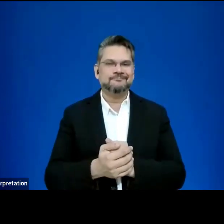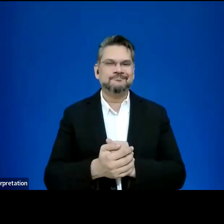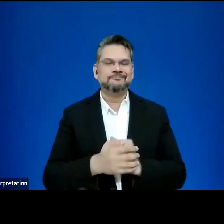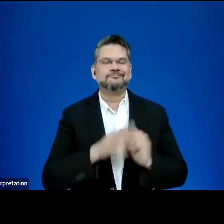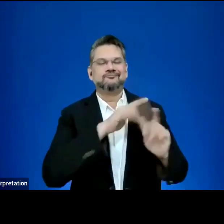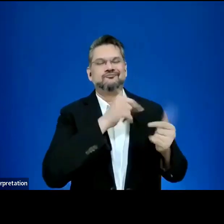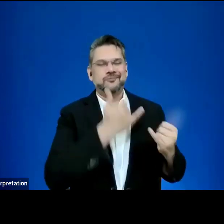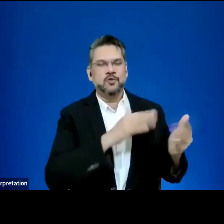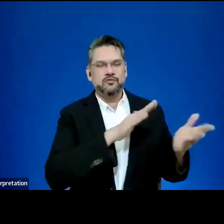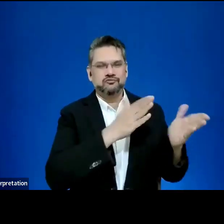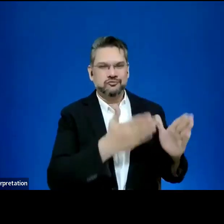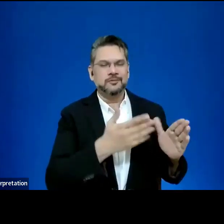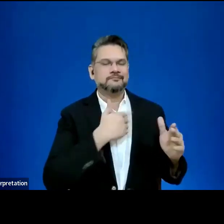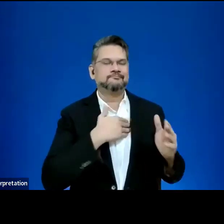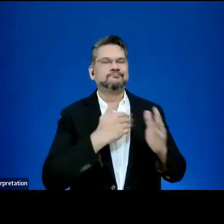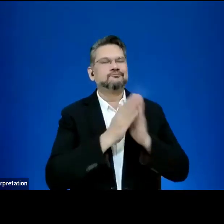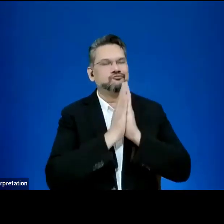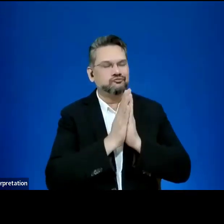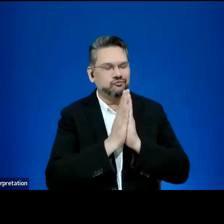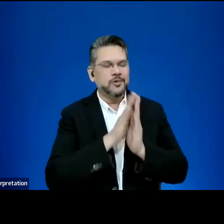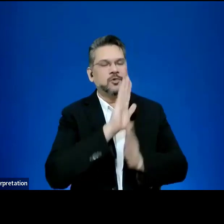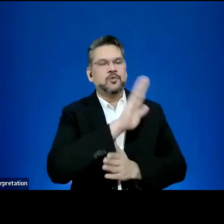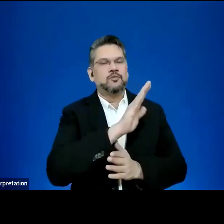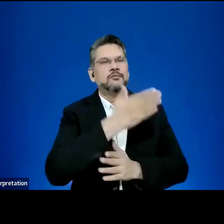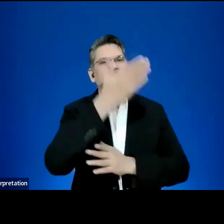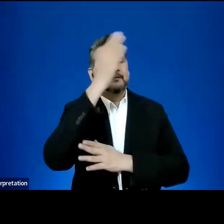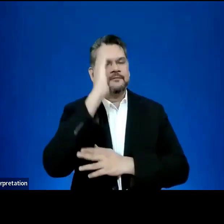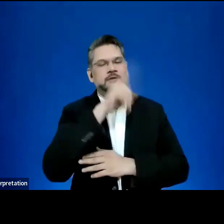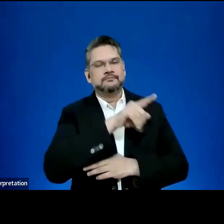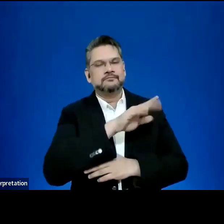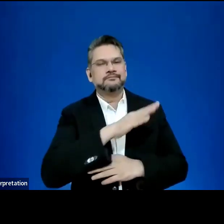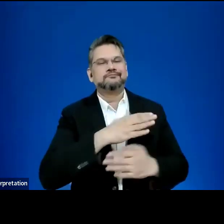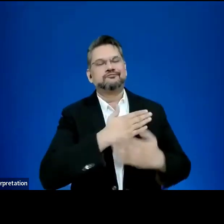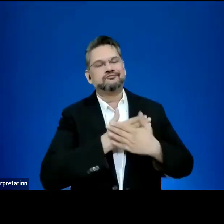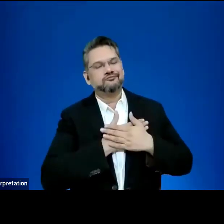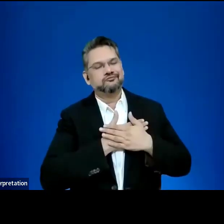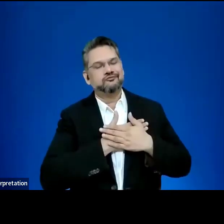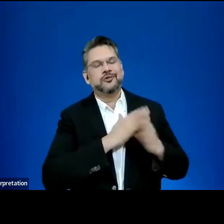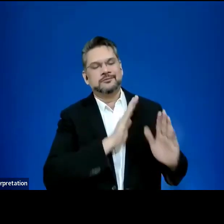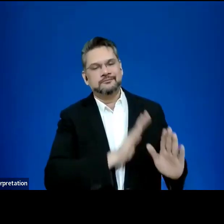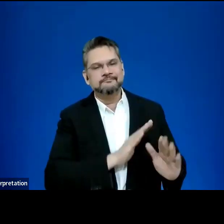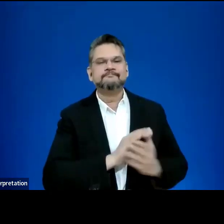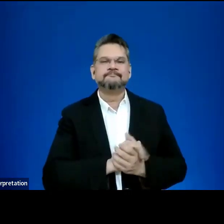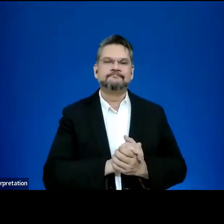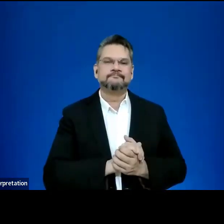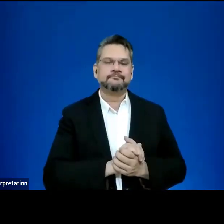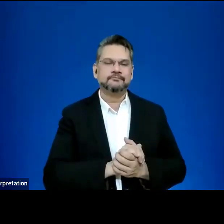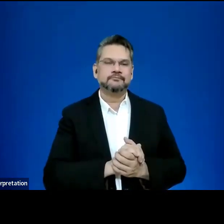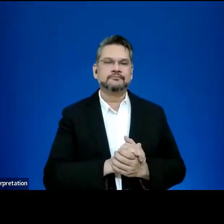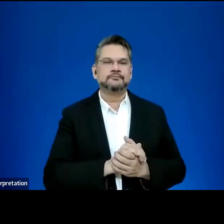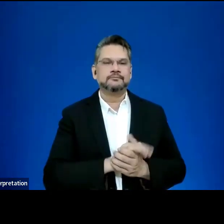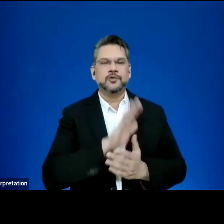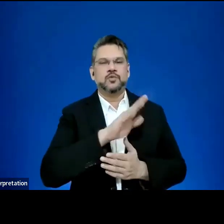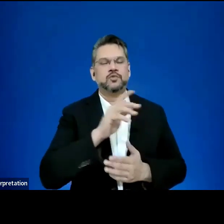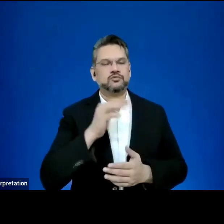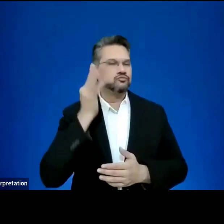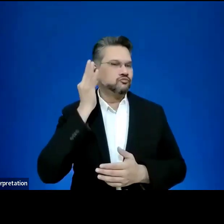也非常的难过 Bhargavi 这么早离开我们，我希望他能